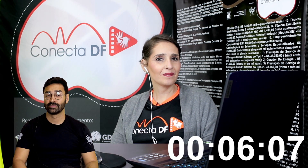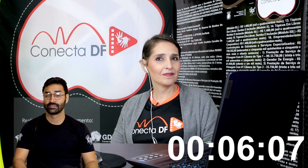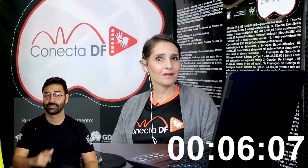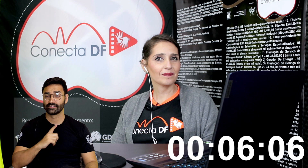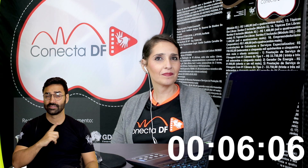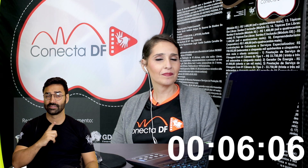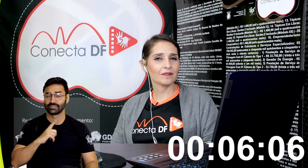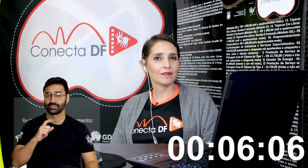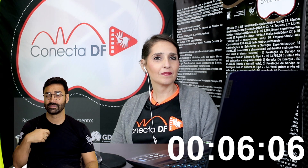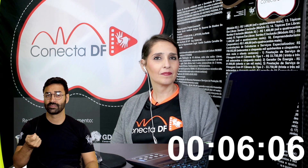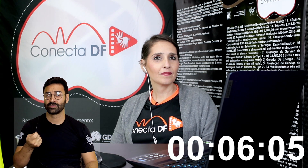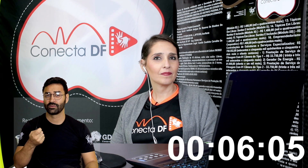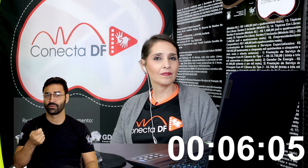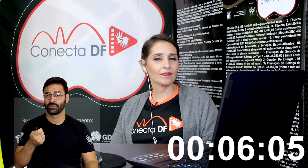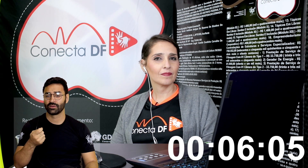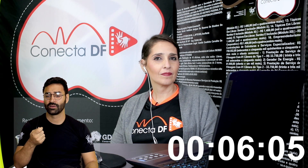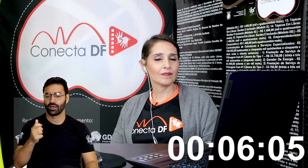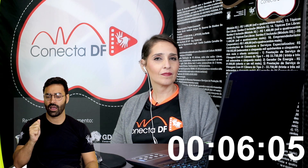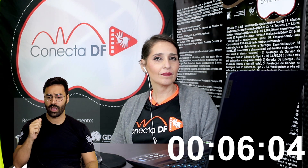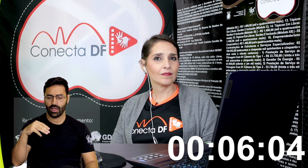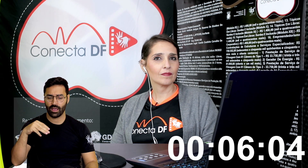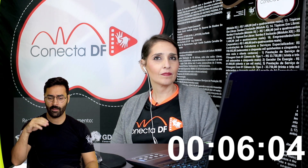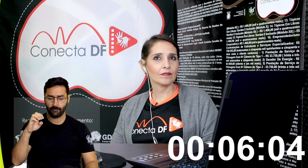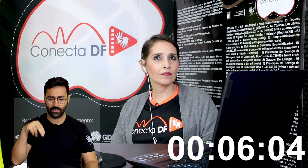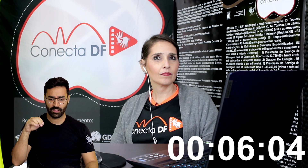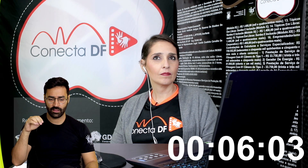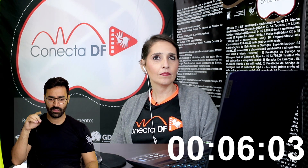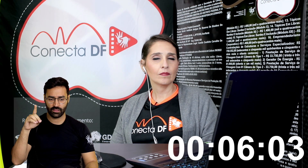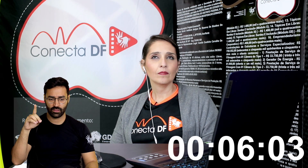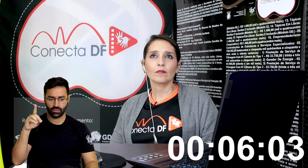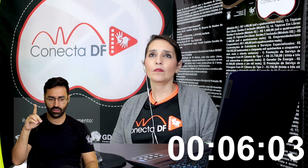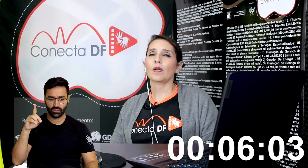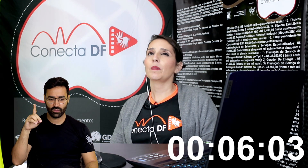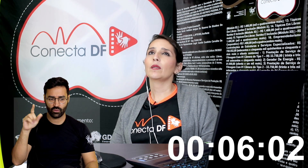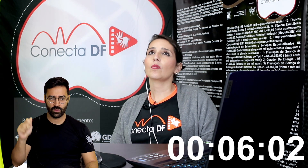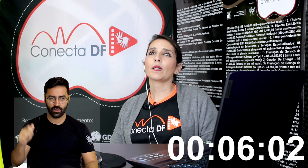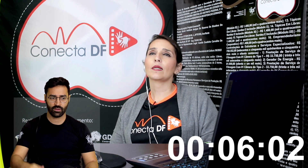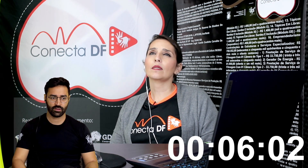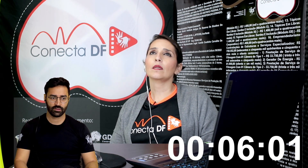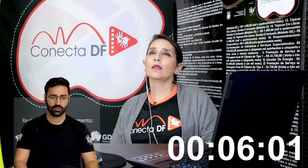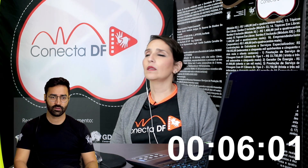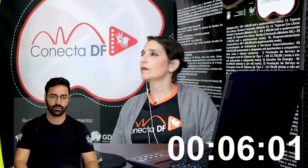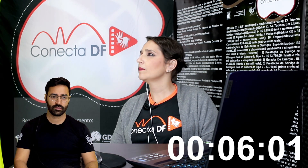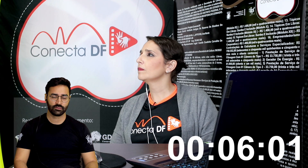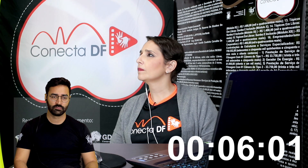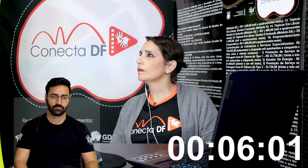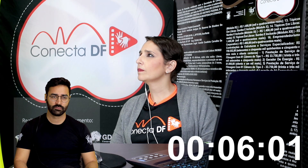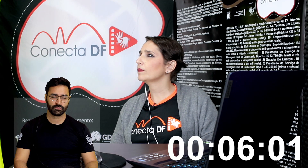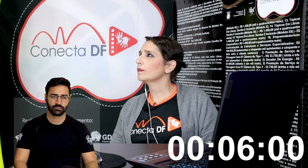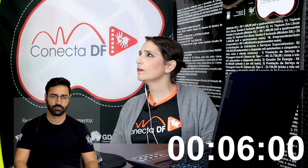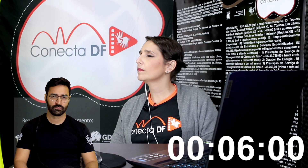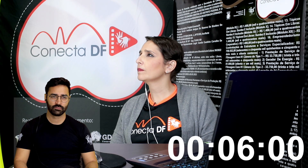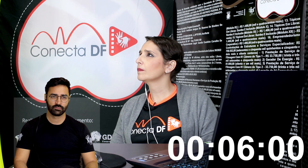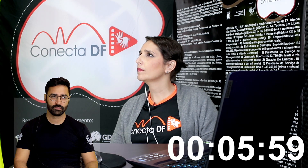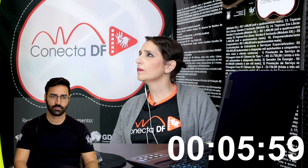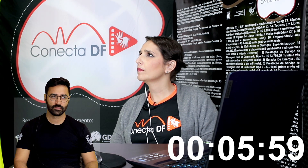sinal para amêndoa ou para castanha? Para amêndoa ou para castanha?